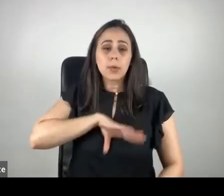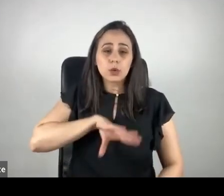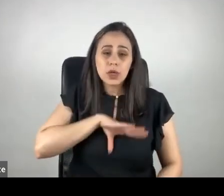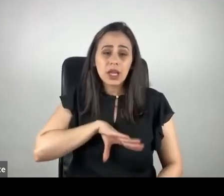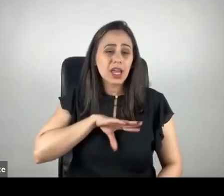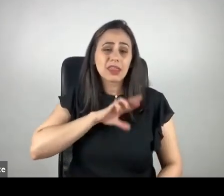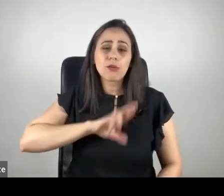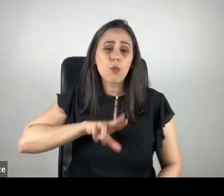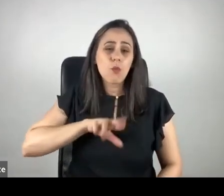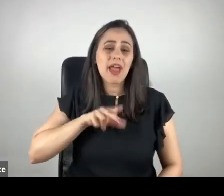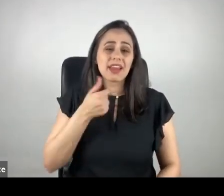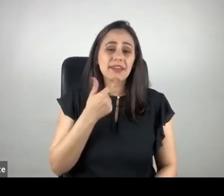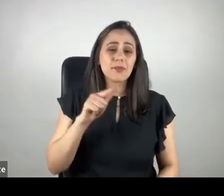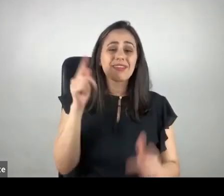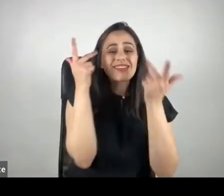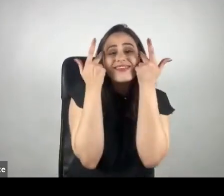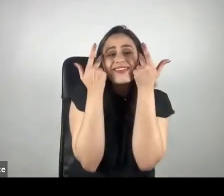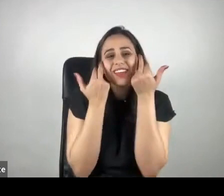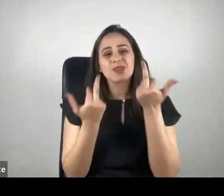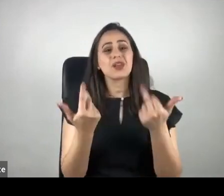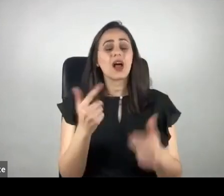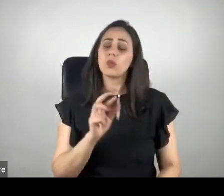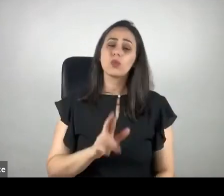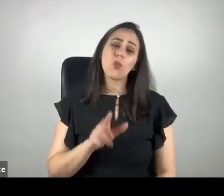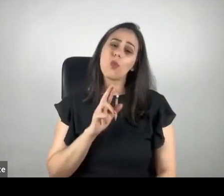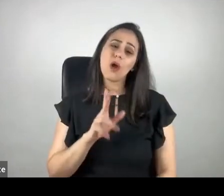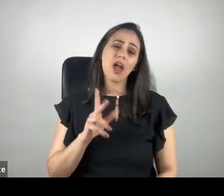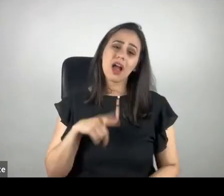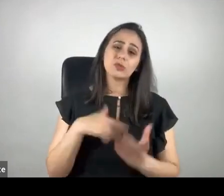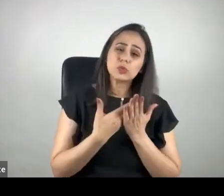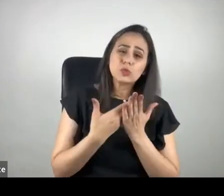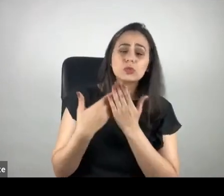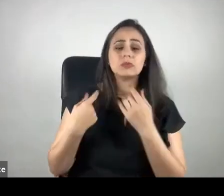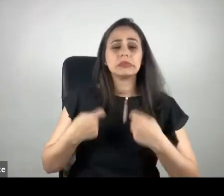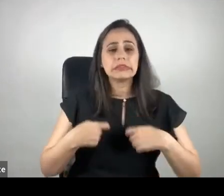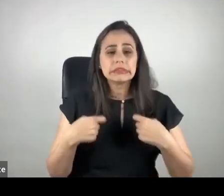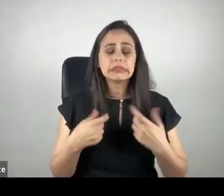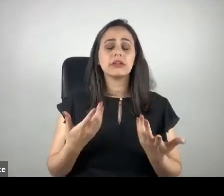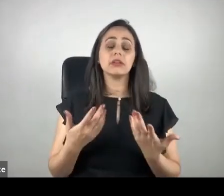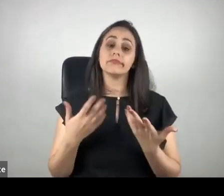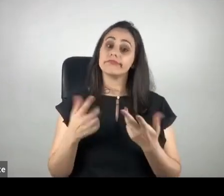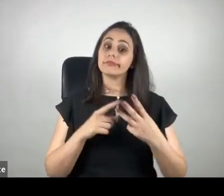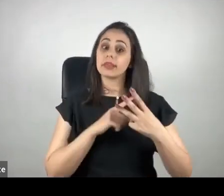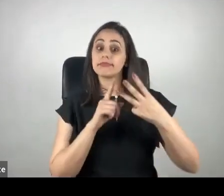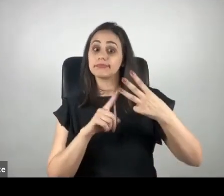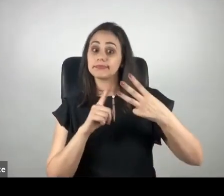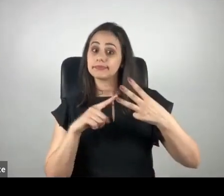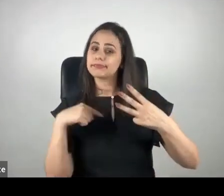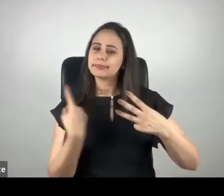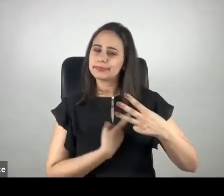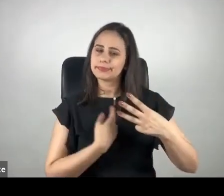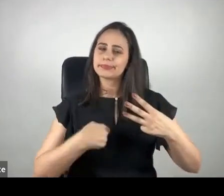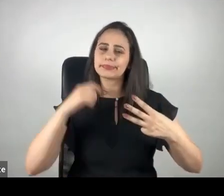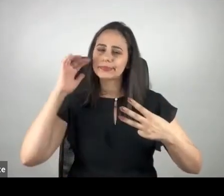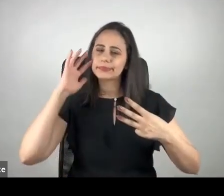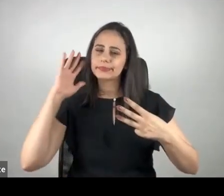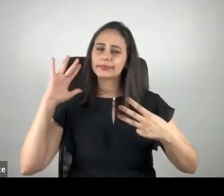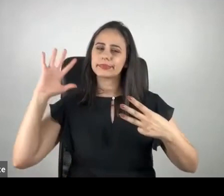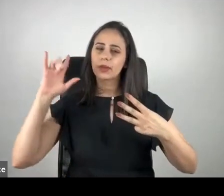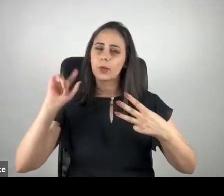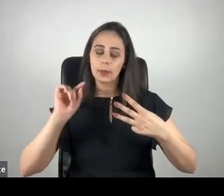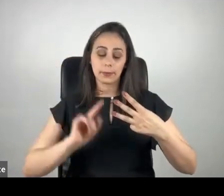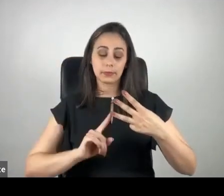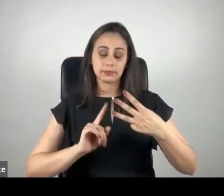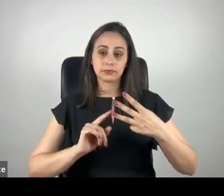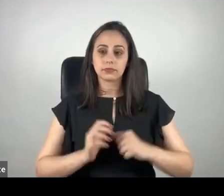E aí vem uma terceira questão para a gente poder pensar. A gente tem que passar,